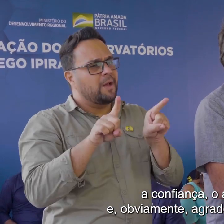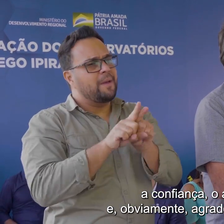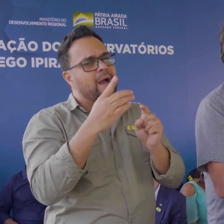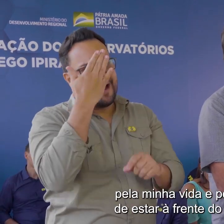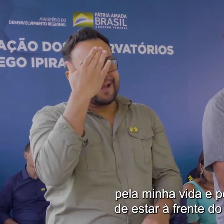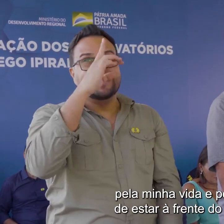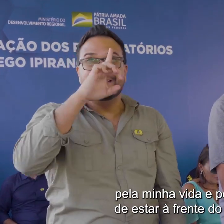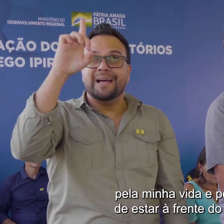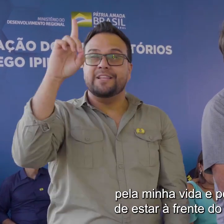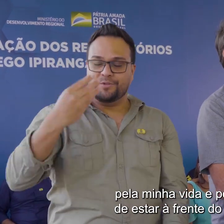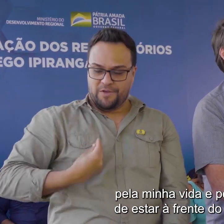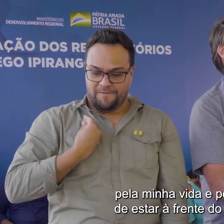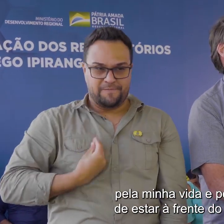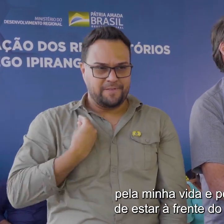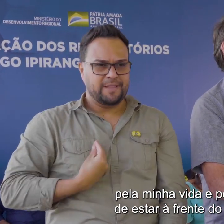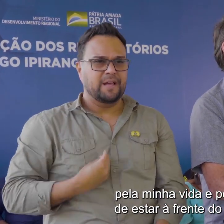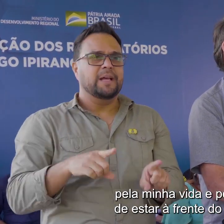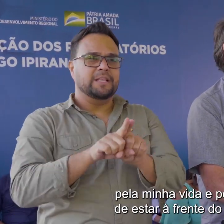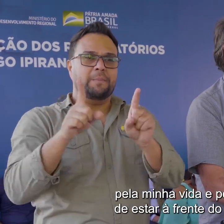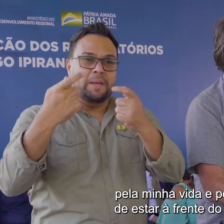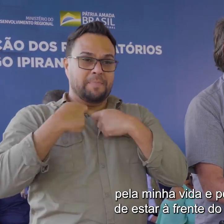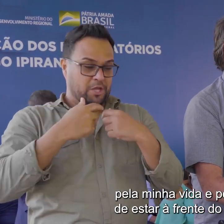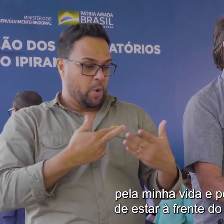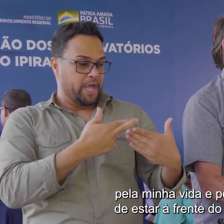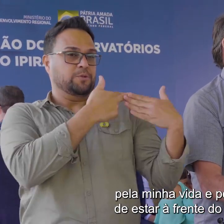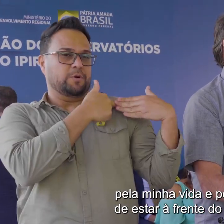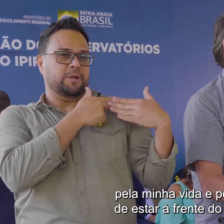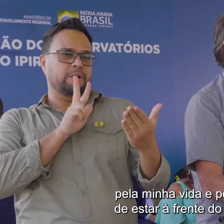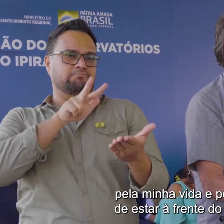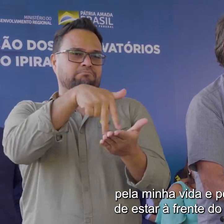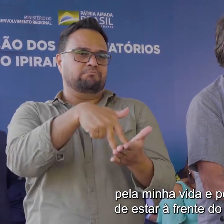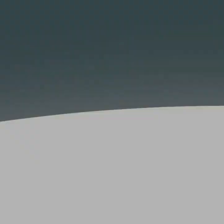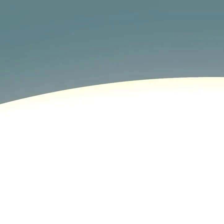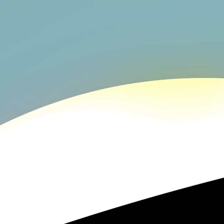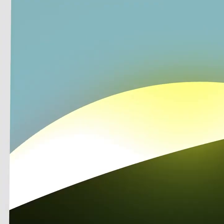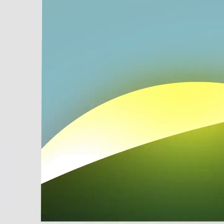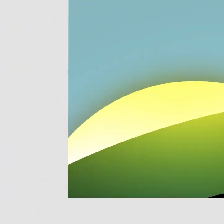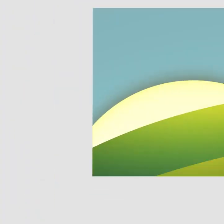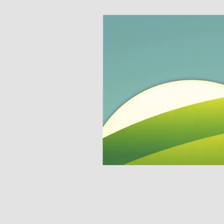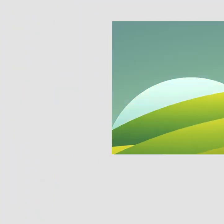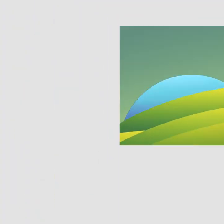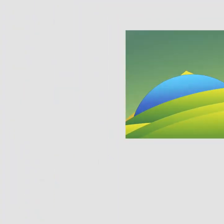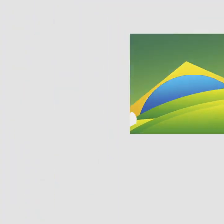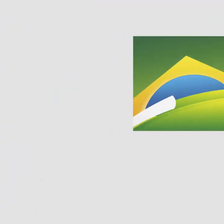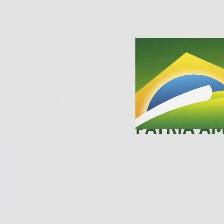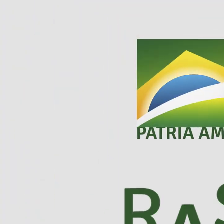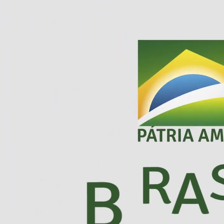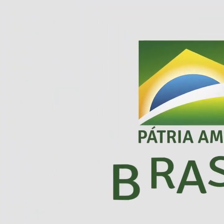agradecer a Deus pela minha vida e pela missão de estar à frente do Executivo.